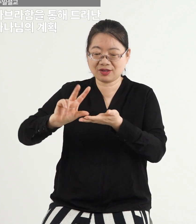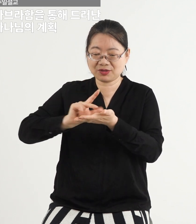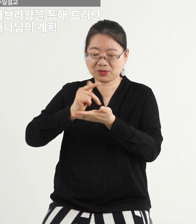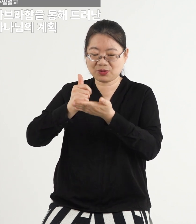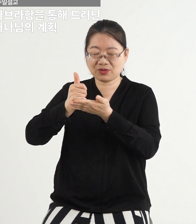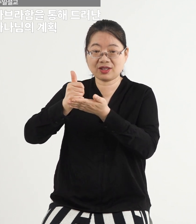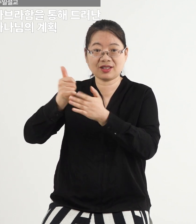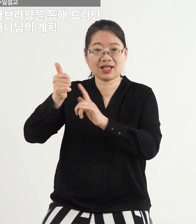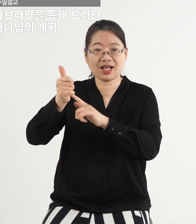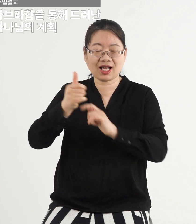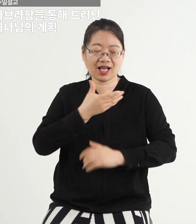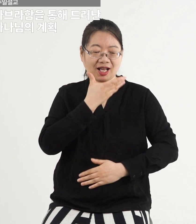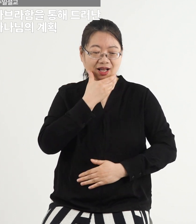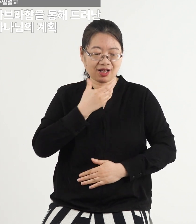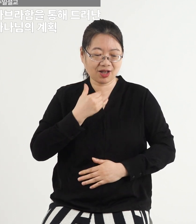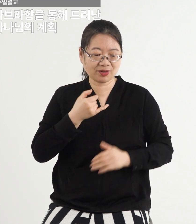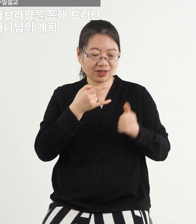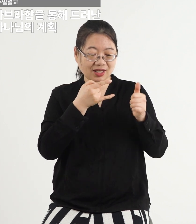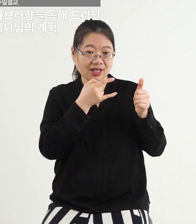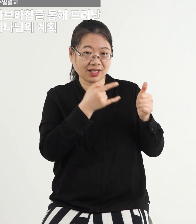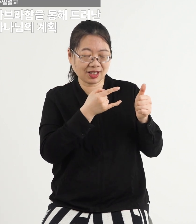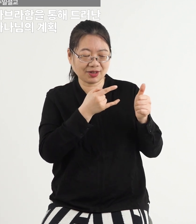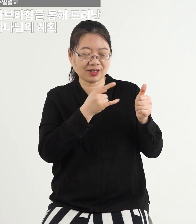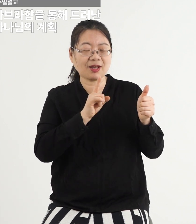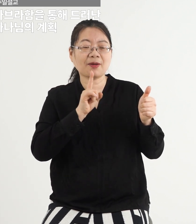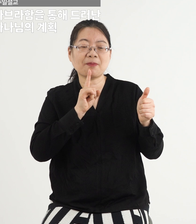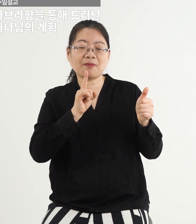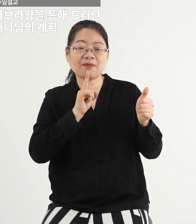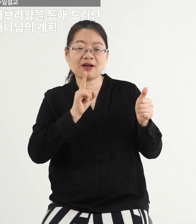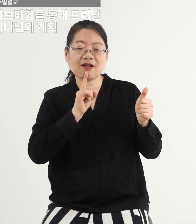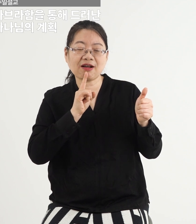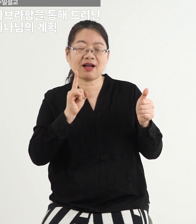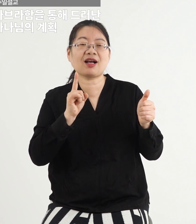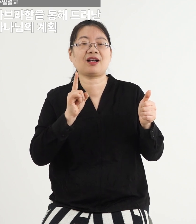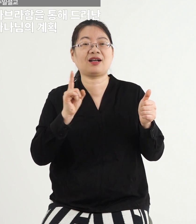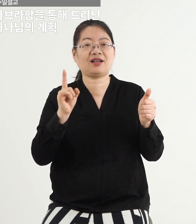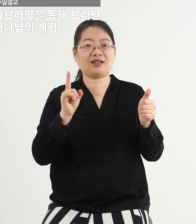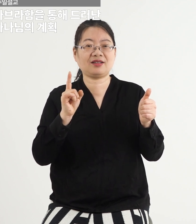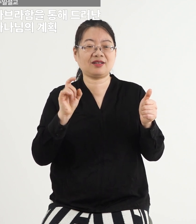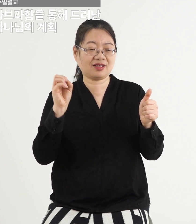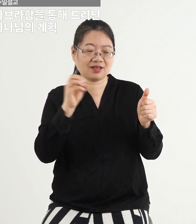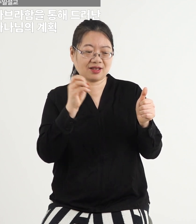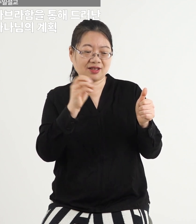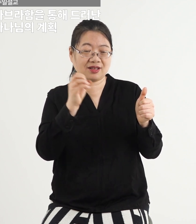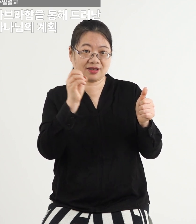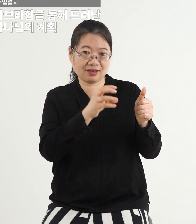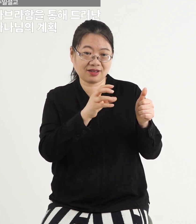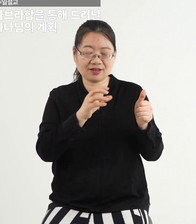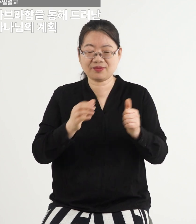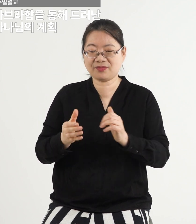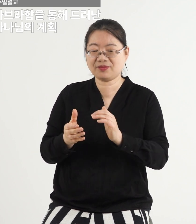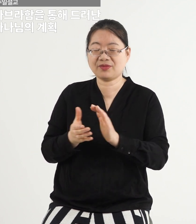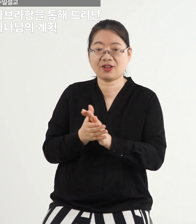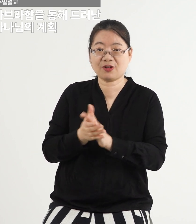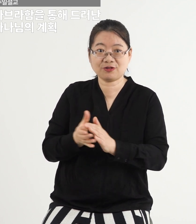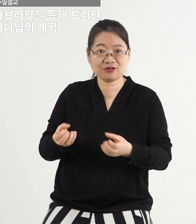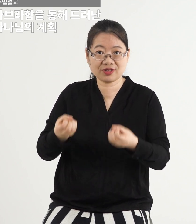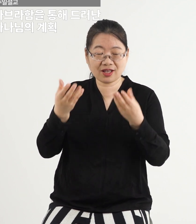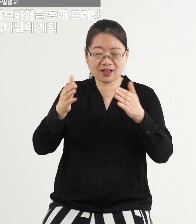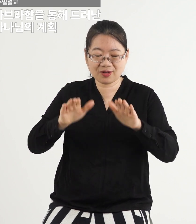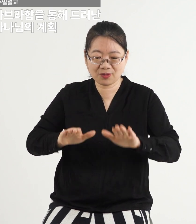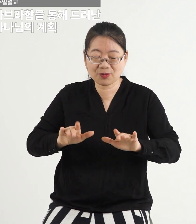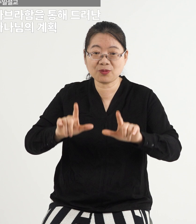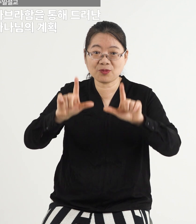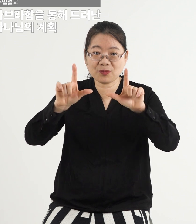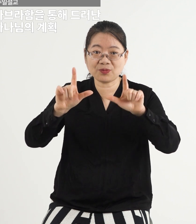여호와께서 아브라함에게 이르시되, 할렐루야. 그래서 올해도